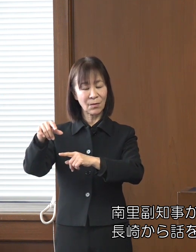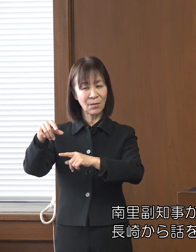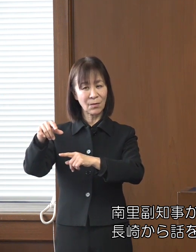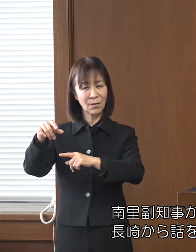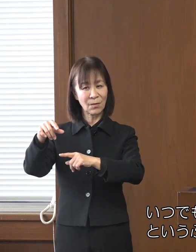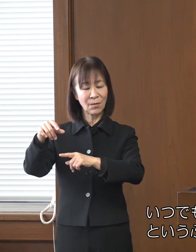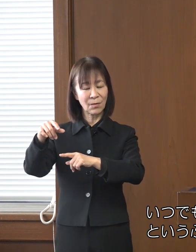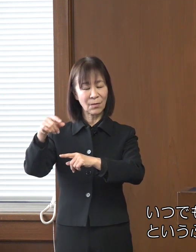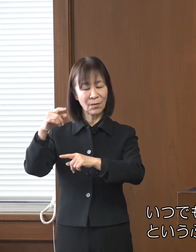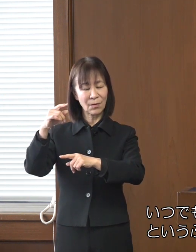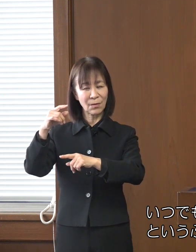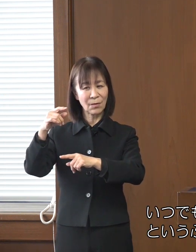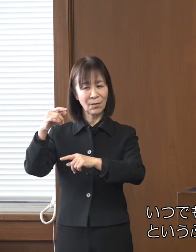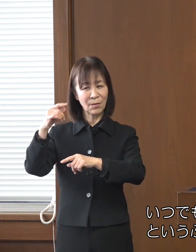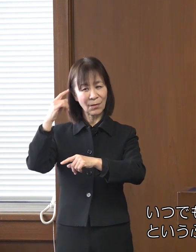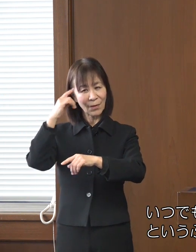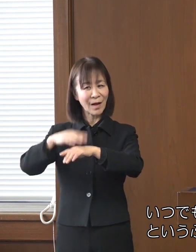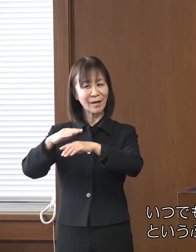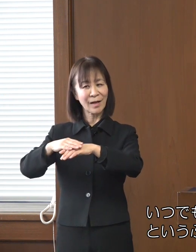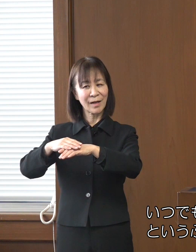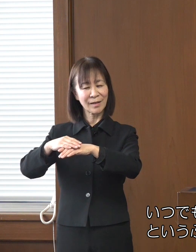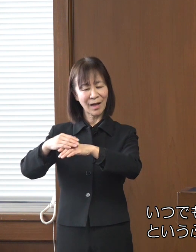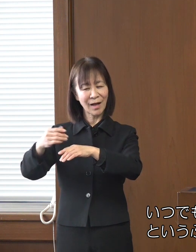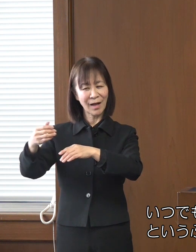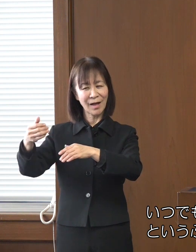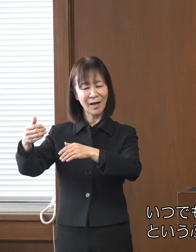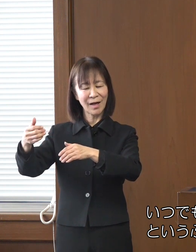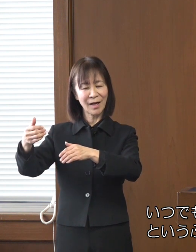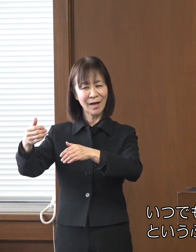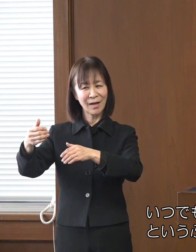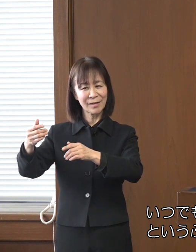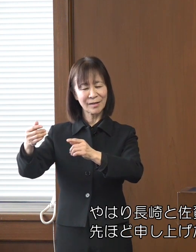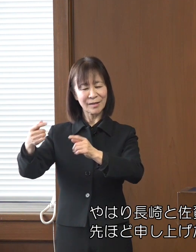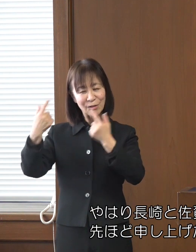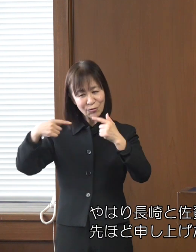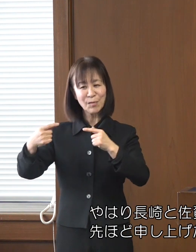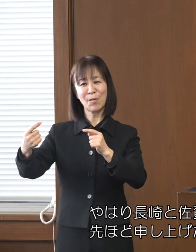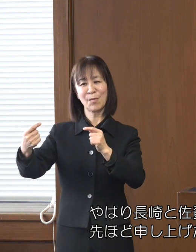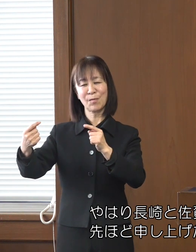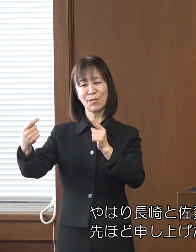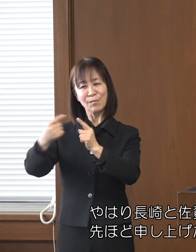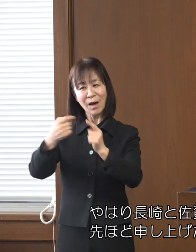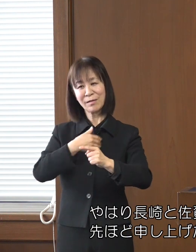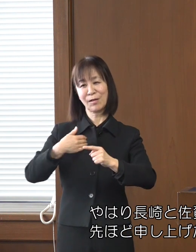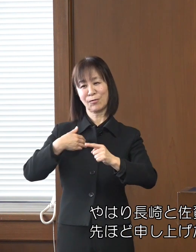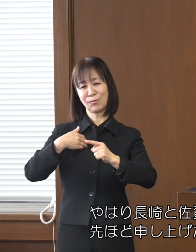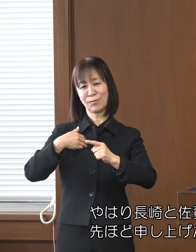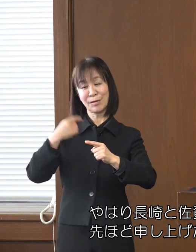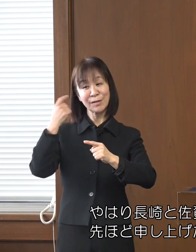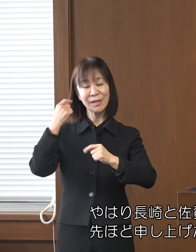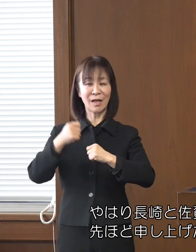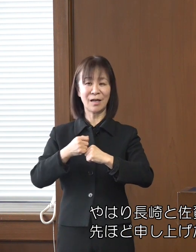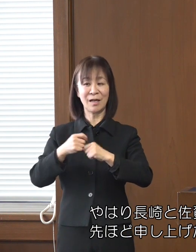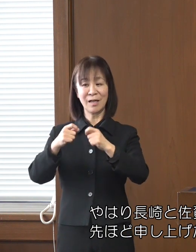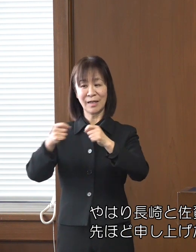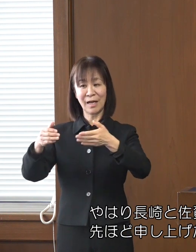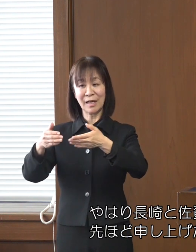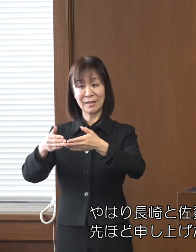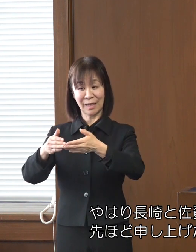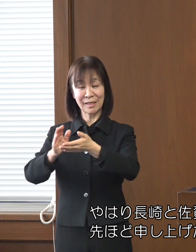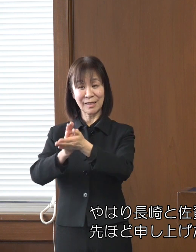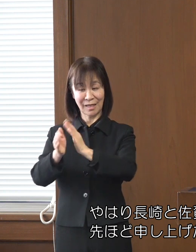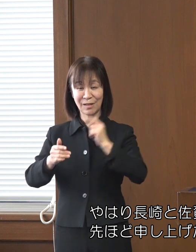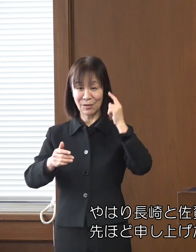ということであれば、いつでも対応すると伝えたというふうに聞いております。やはり 長崎と佐